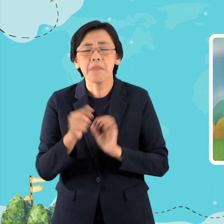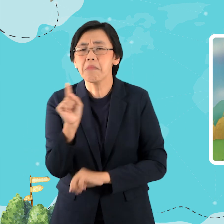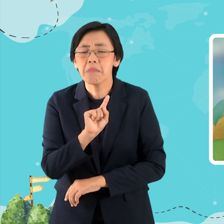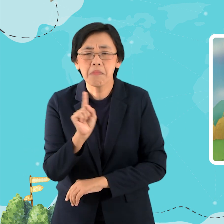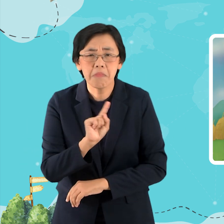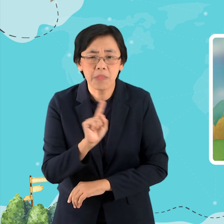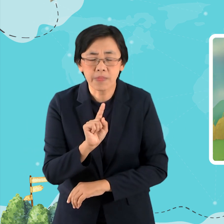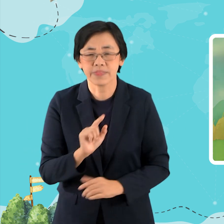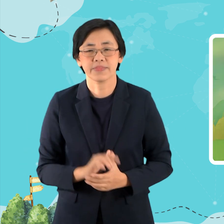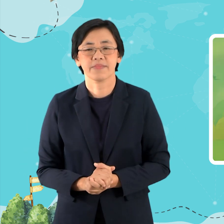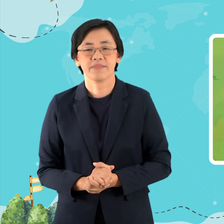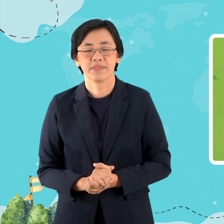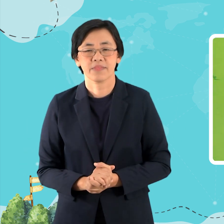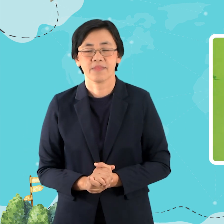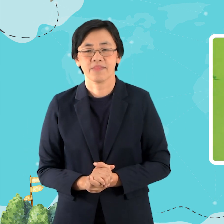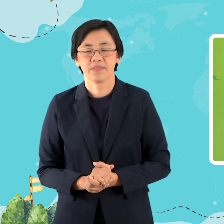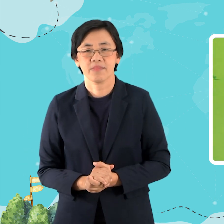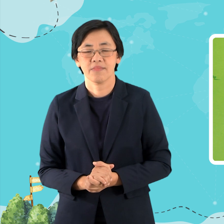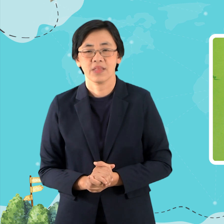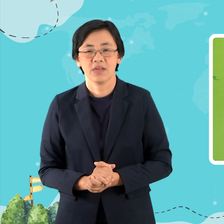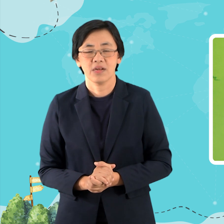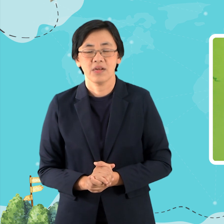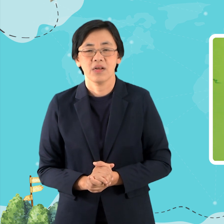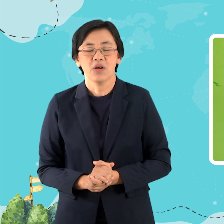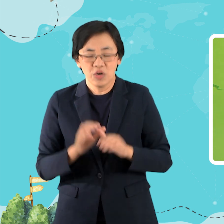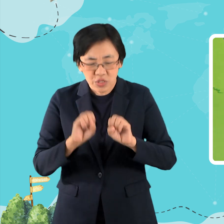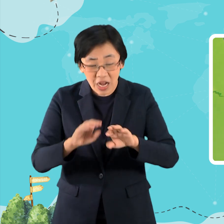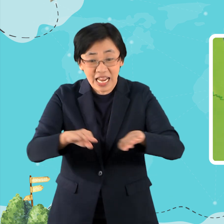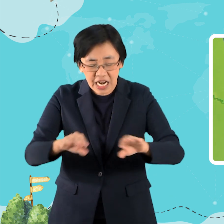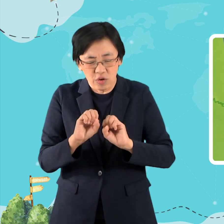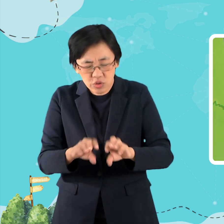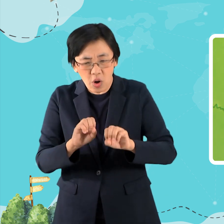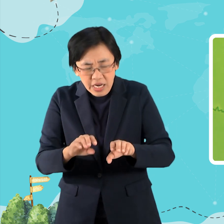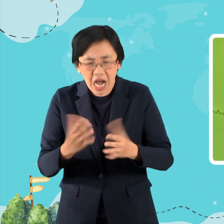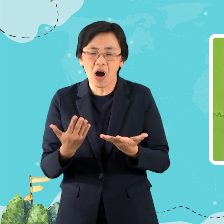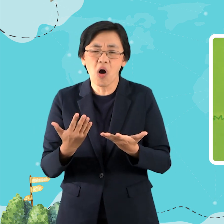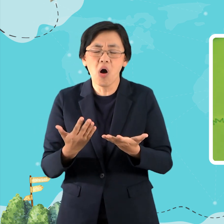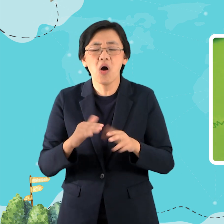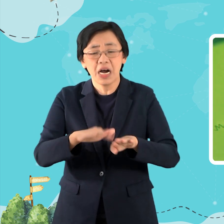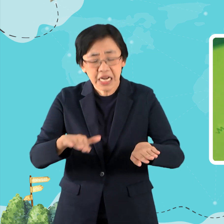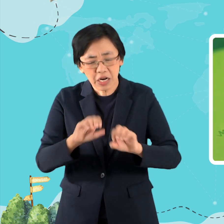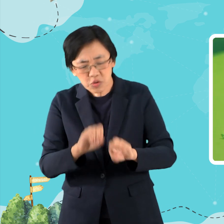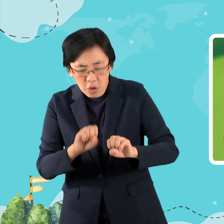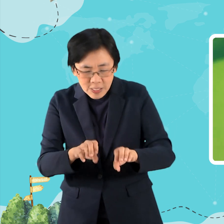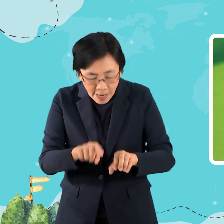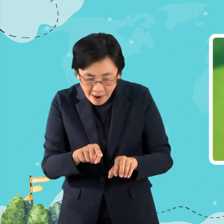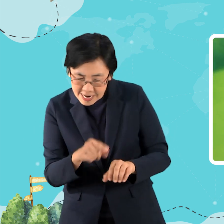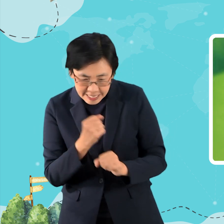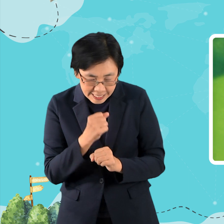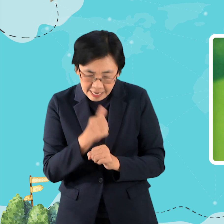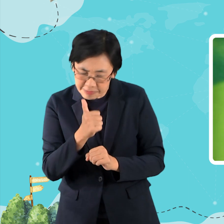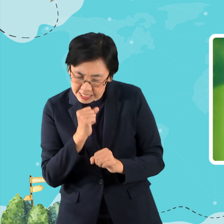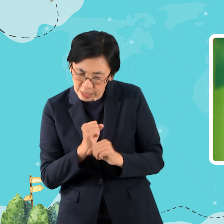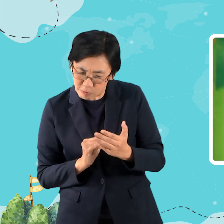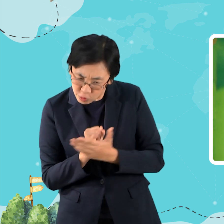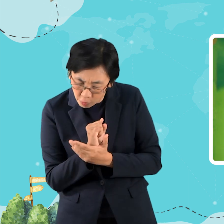ยากหมายความว่าการอบรมสั่งสอนเด็กๆหรือผู้อาวุโสน้อยเพื่อให้ประพฤติ